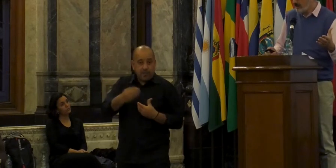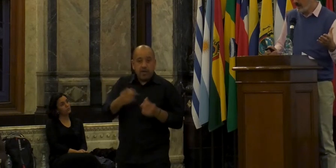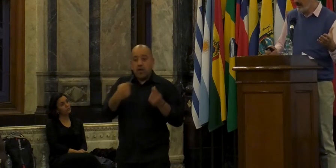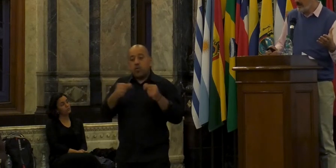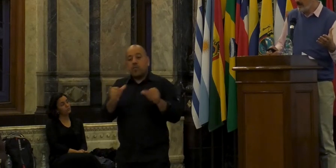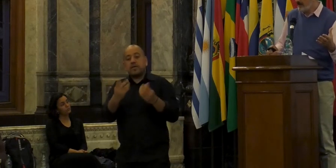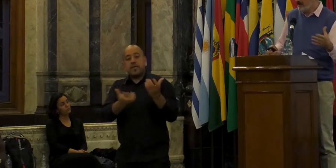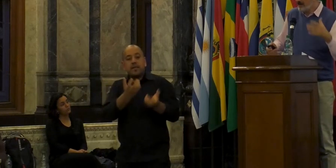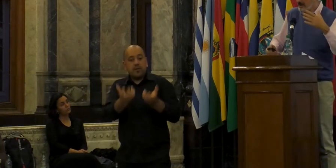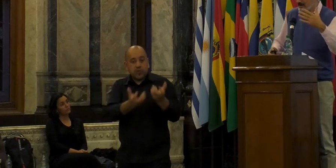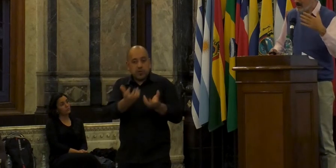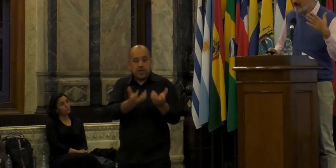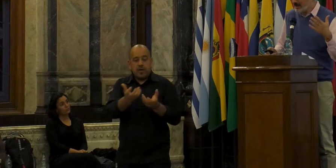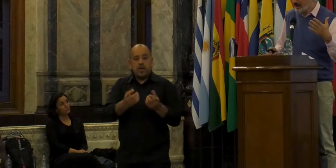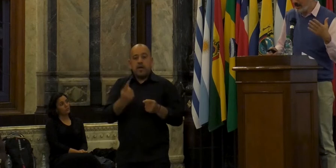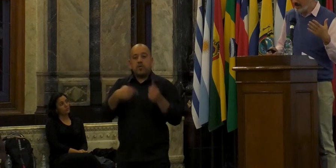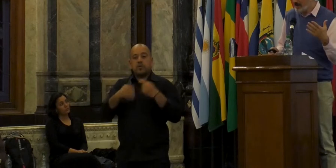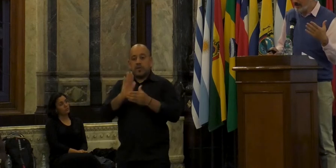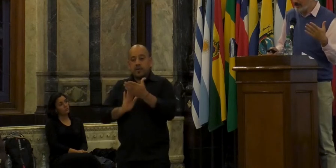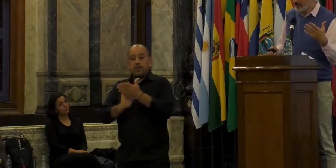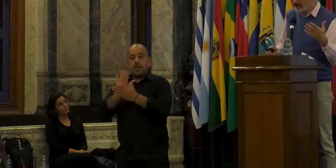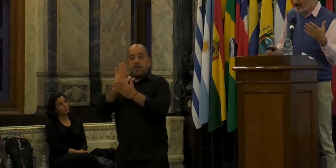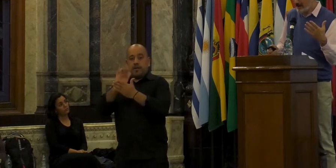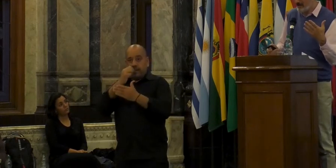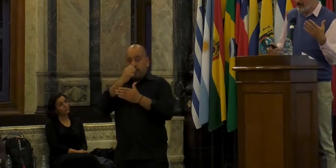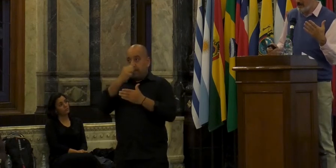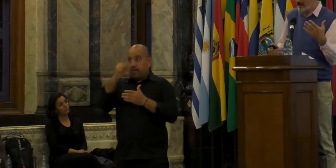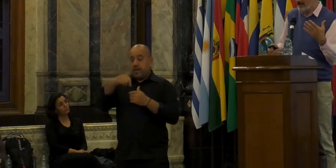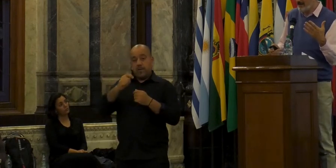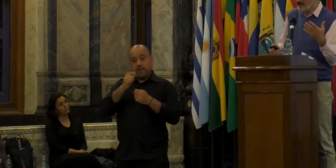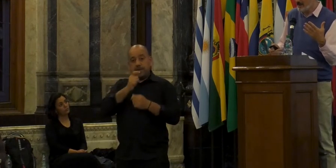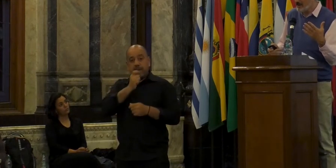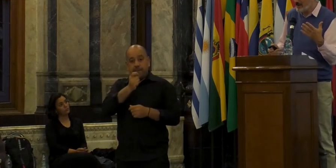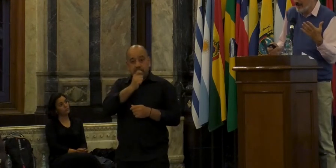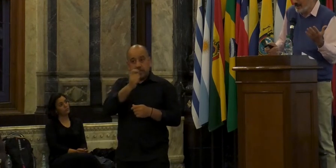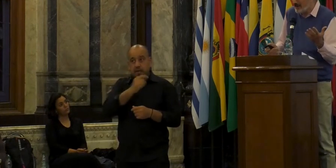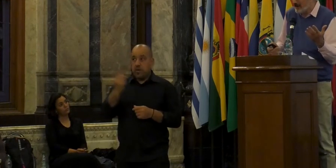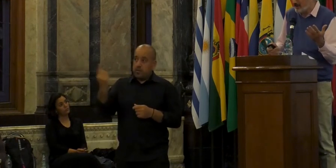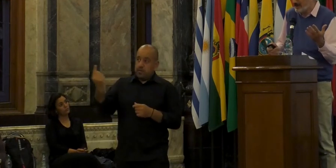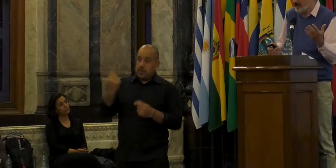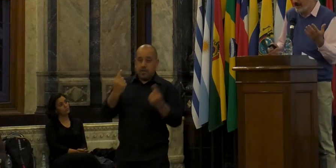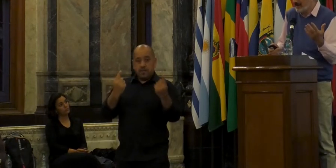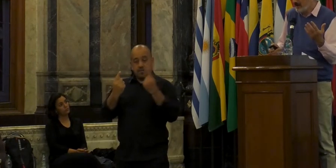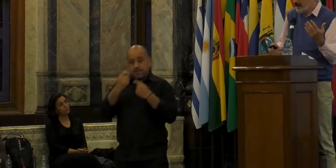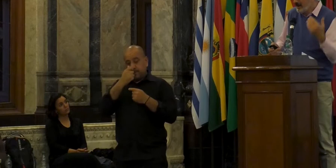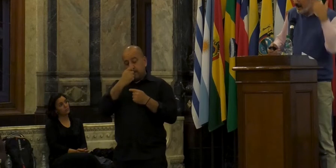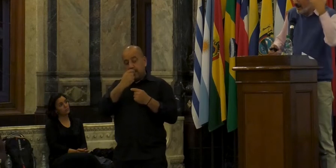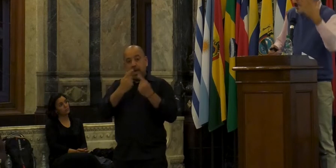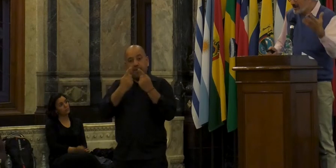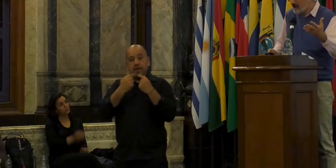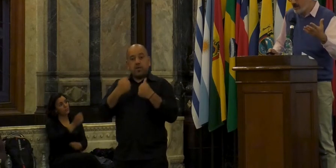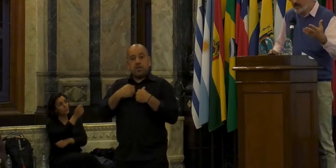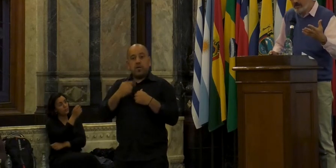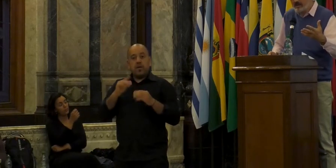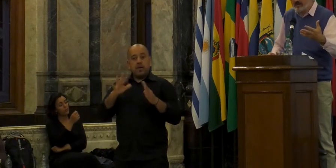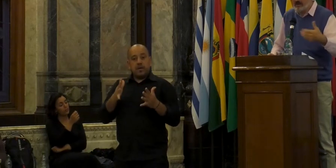haces la comida? Entonces, esta mañana han venido los de la prensa a hablar conmigo de qué iba a contar y tal, y en realidad lo que